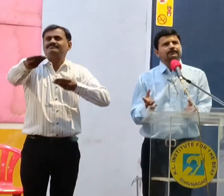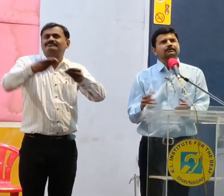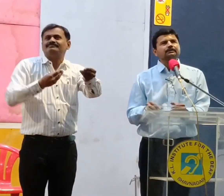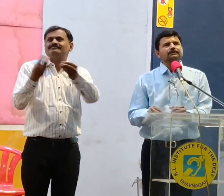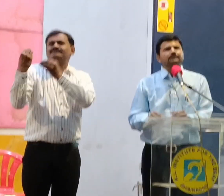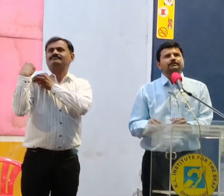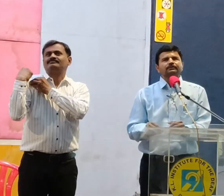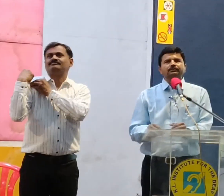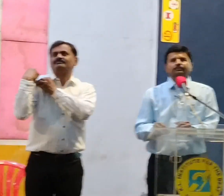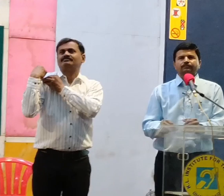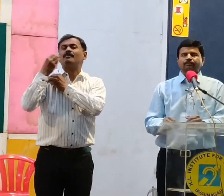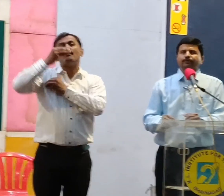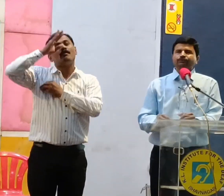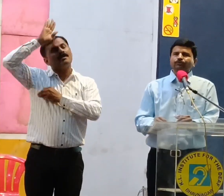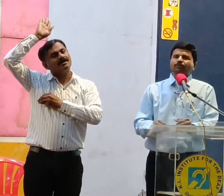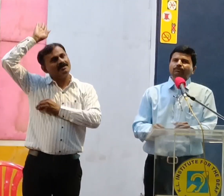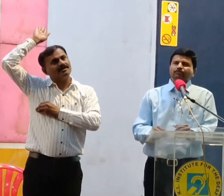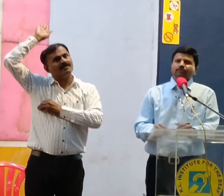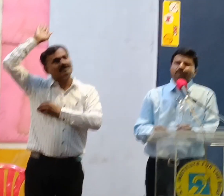એ